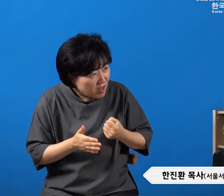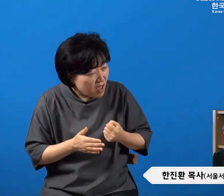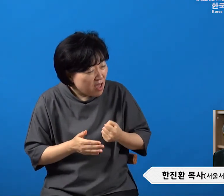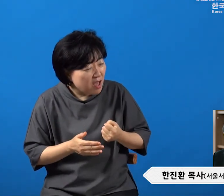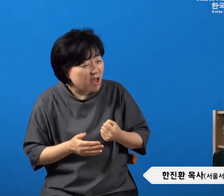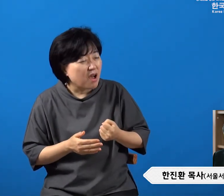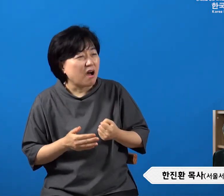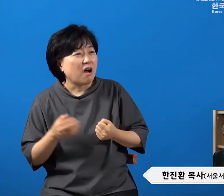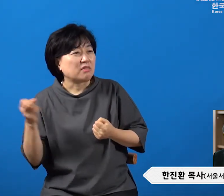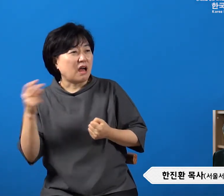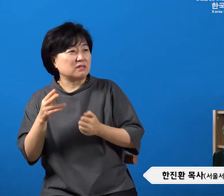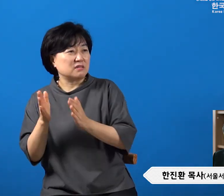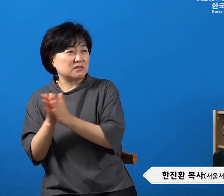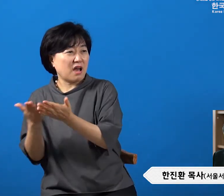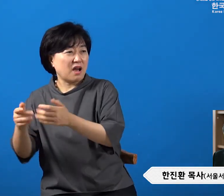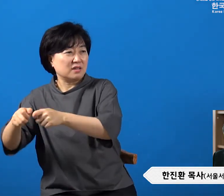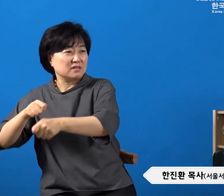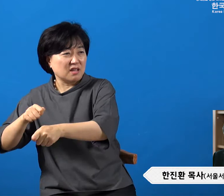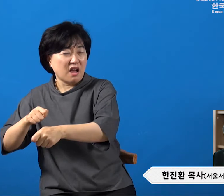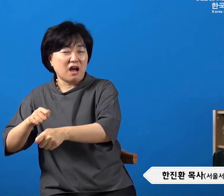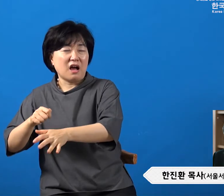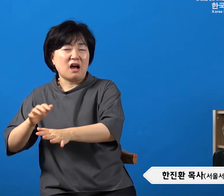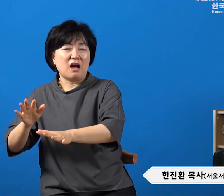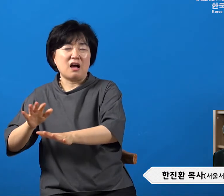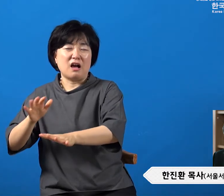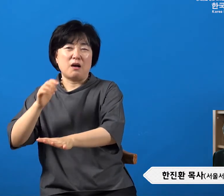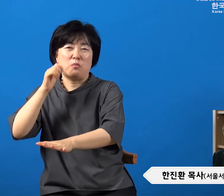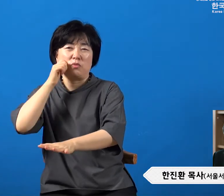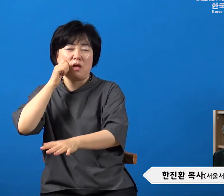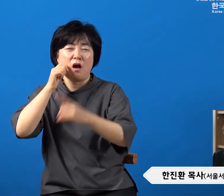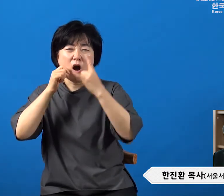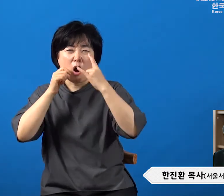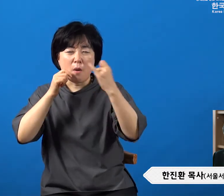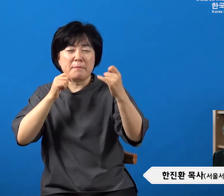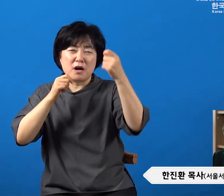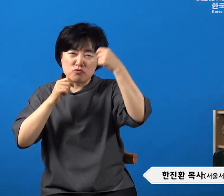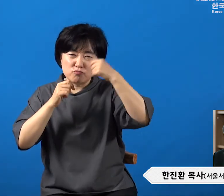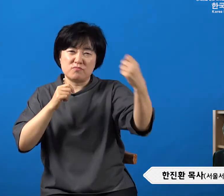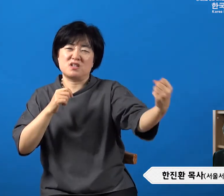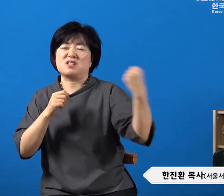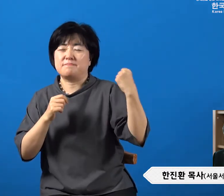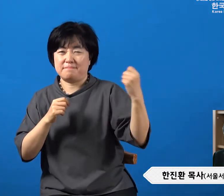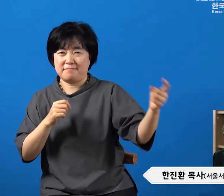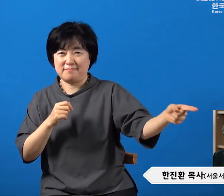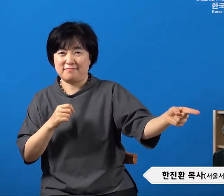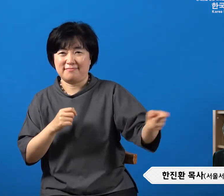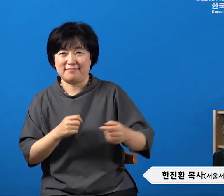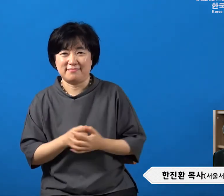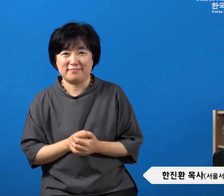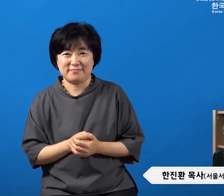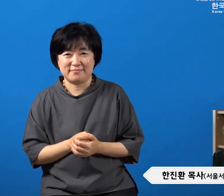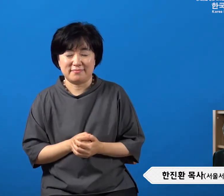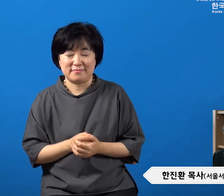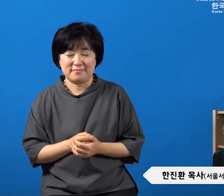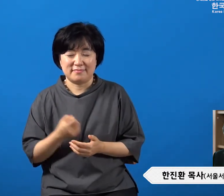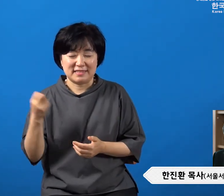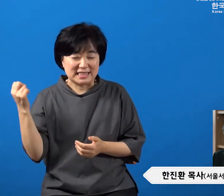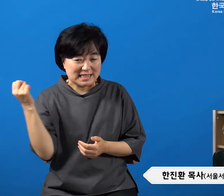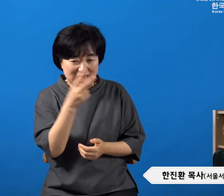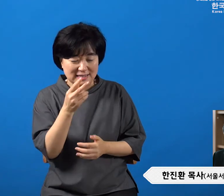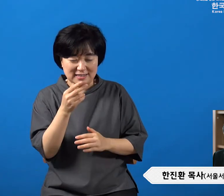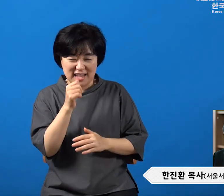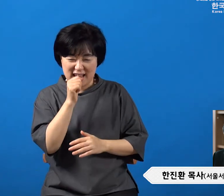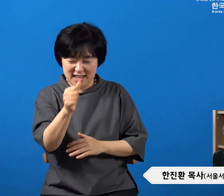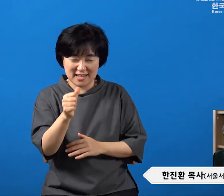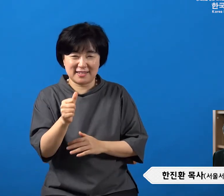저는 그럴 수 없었습니다. 엄마의 눈물이 강력했습니다. 그래서 다시는 그 못된